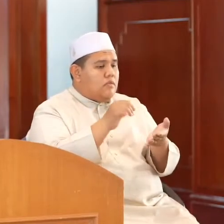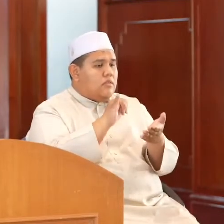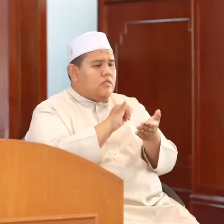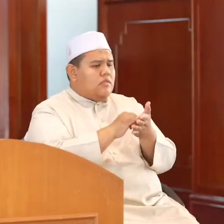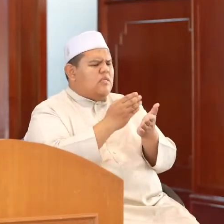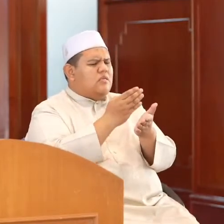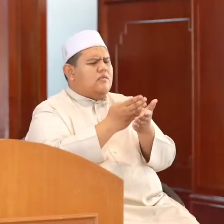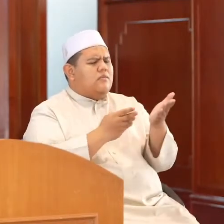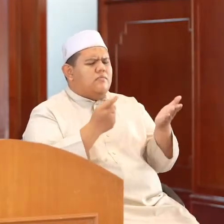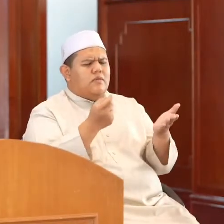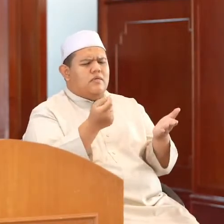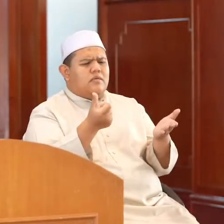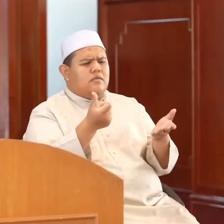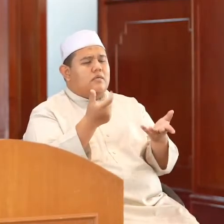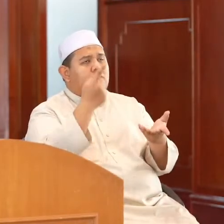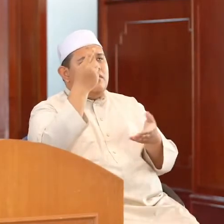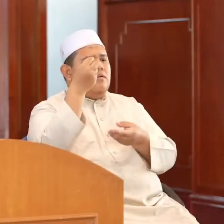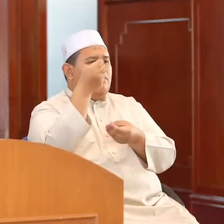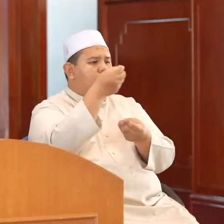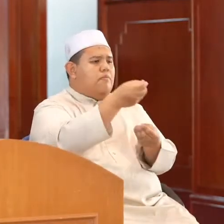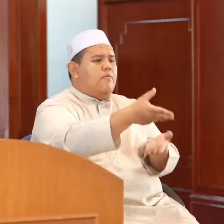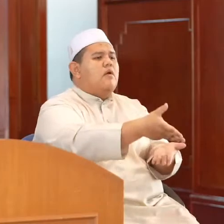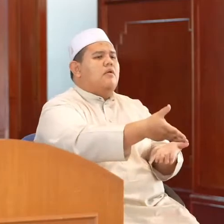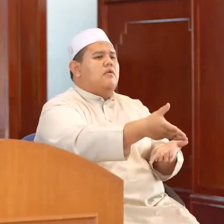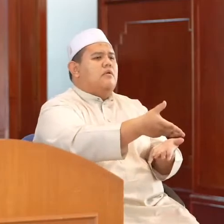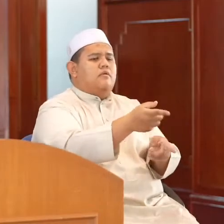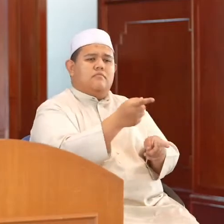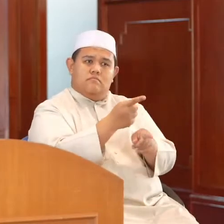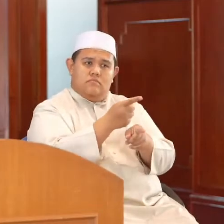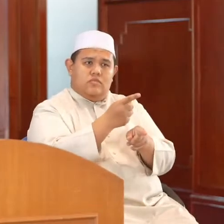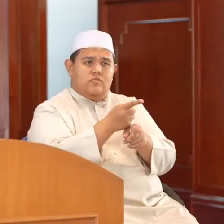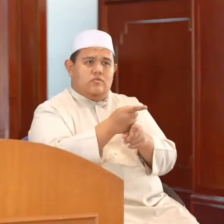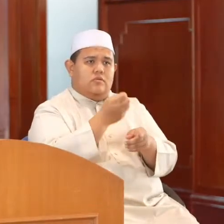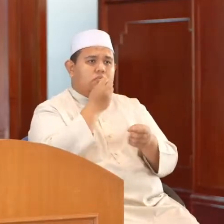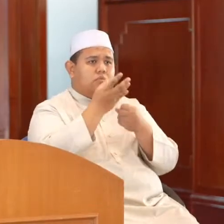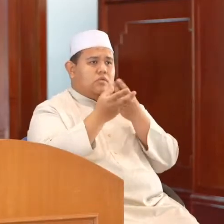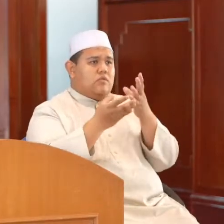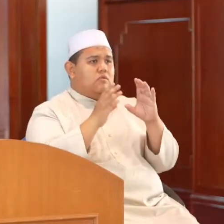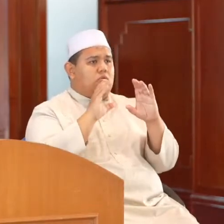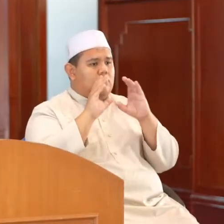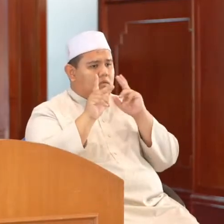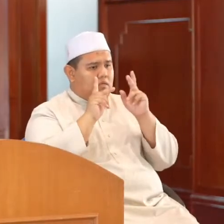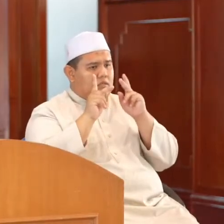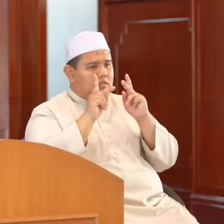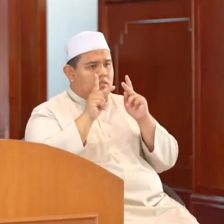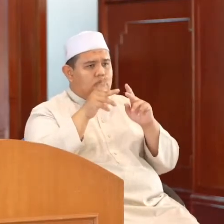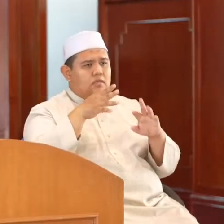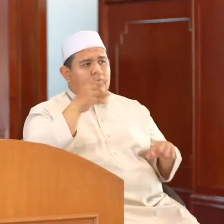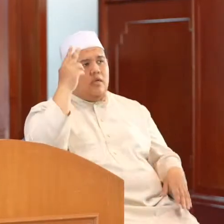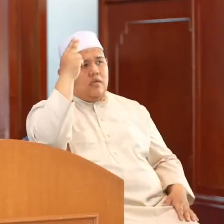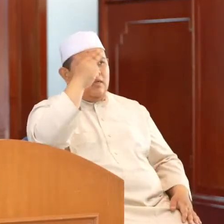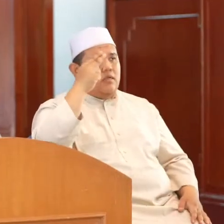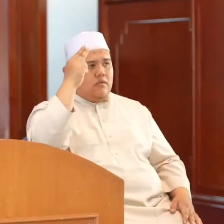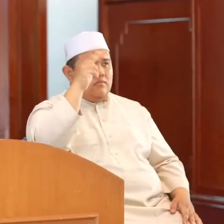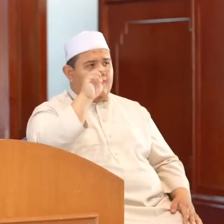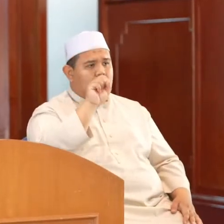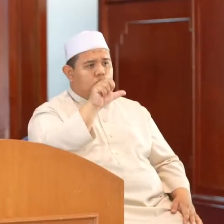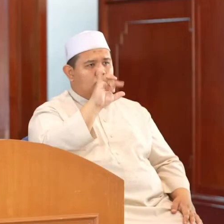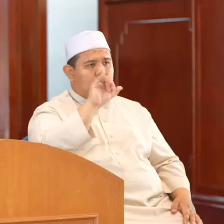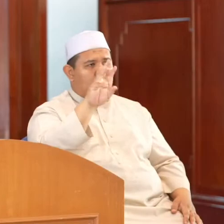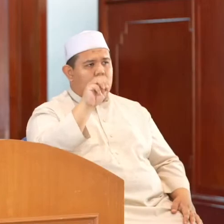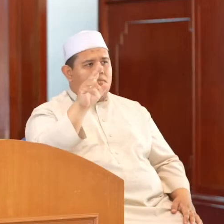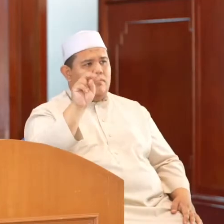sejuzuk daripada kurniaannya. Benarlah sebagaimana kata Nabi Sulaiman, haza